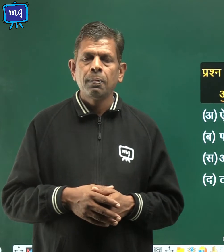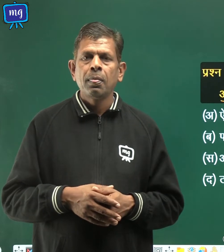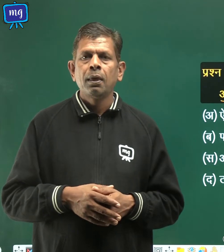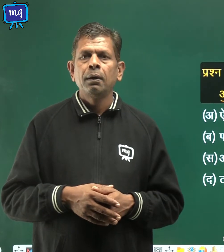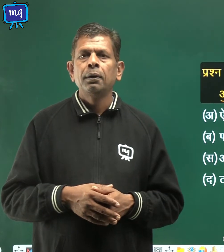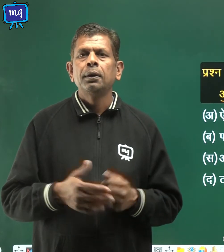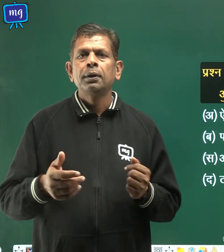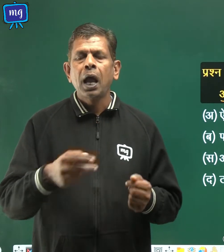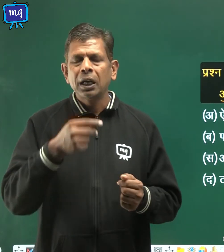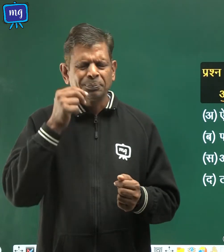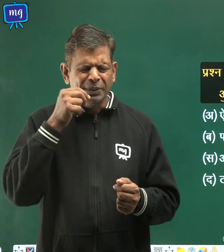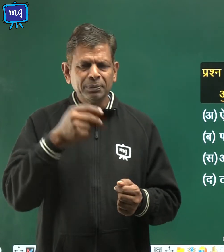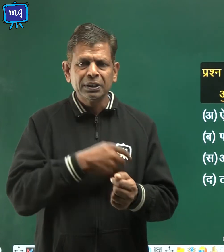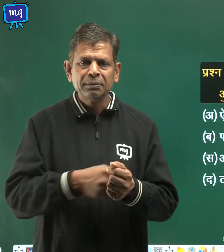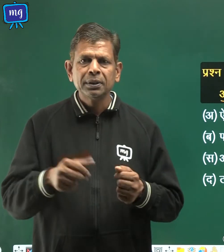एसिटिक अम्ल,